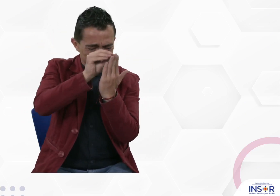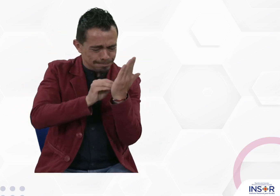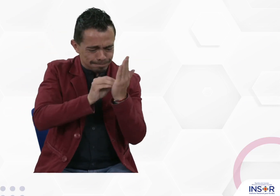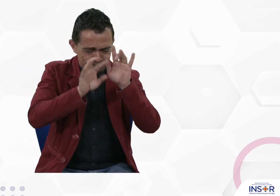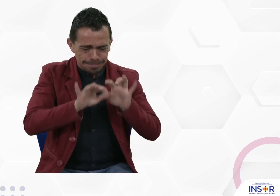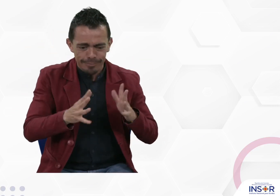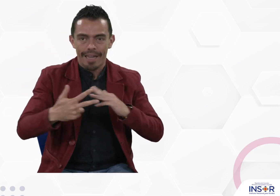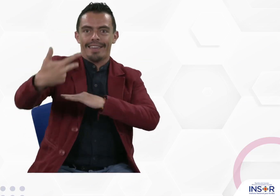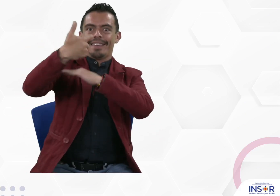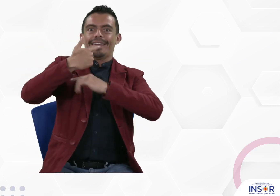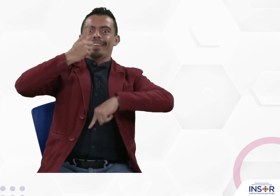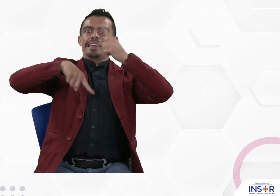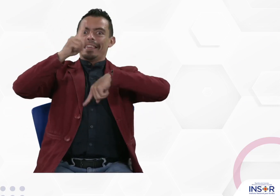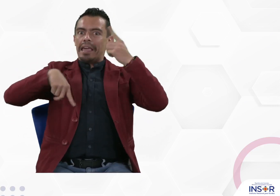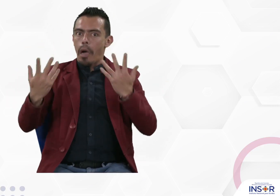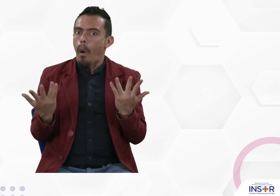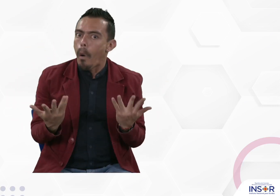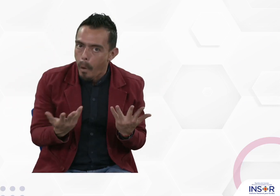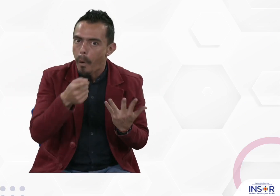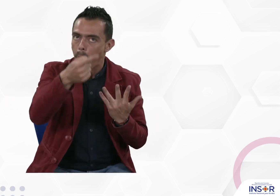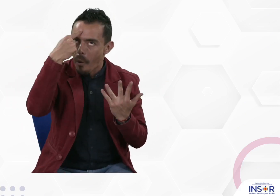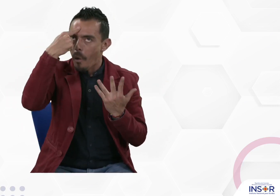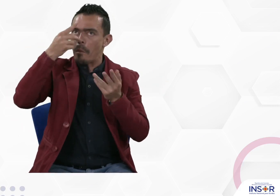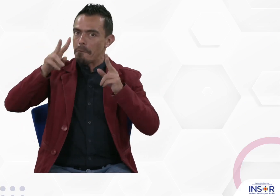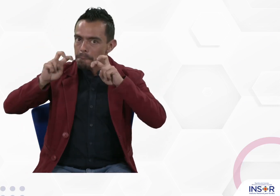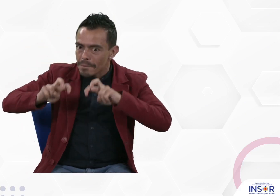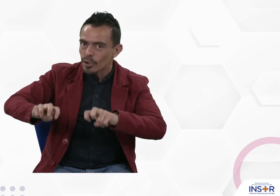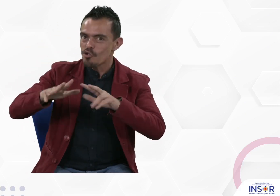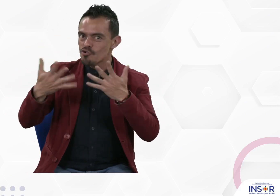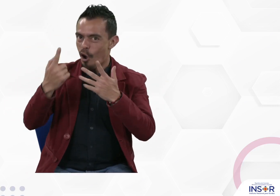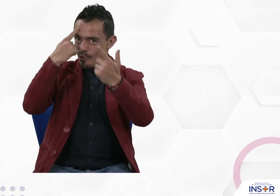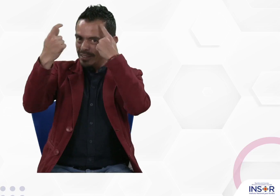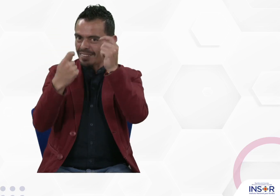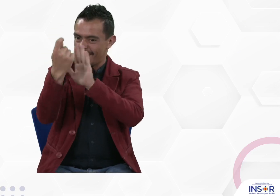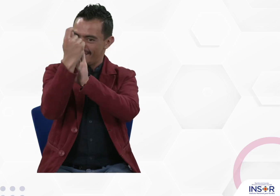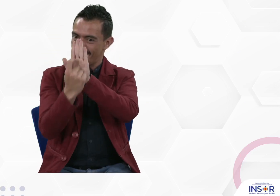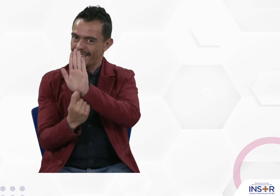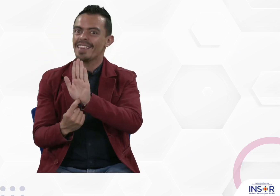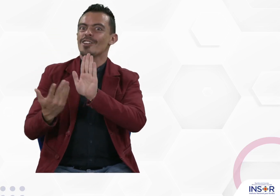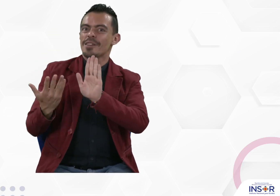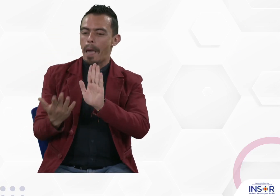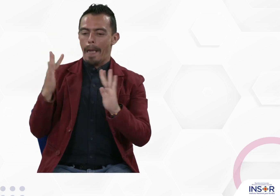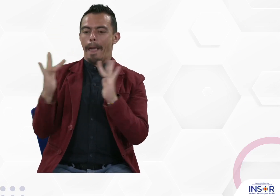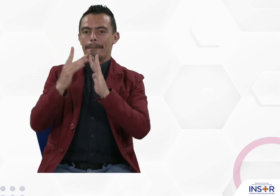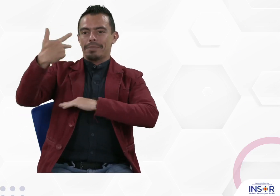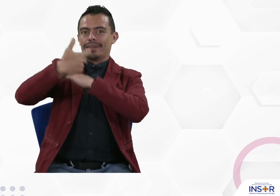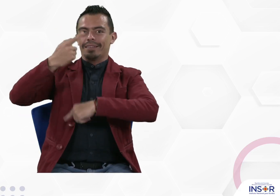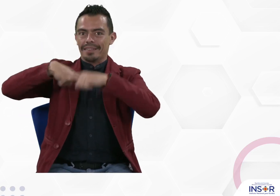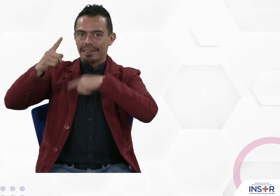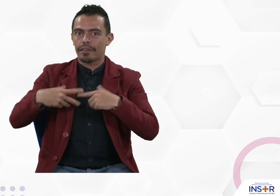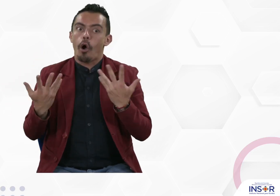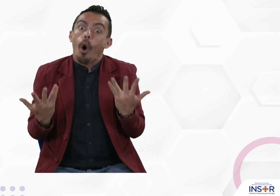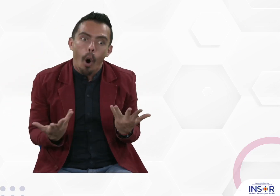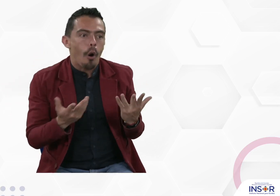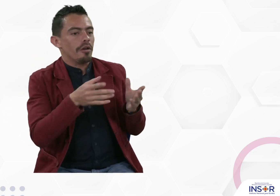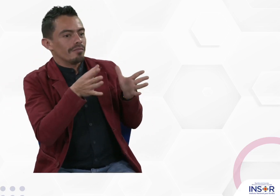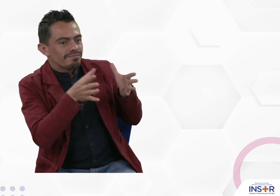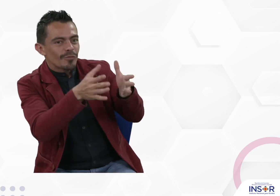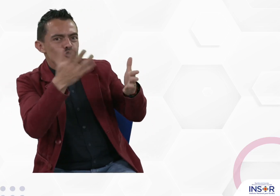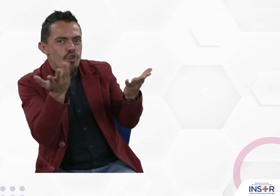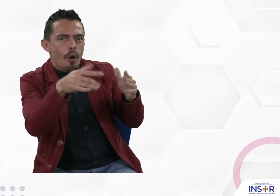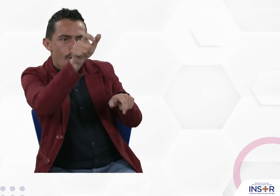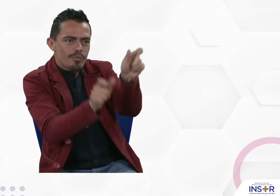De pronto hay algunos planteamientos, algunas propuestas, como nos mencionaba Anderson, de grabarse en lengua de señas para hacer